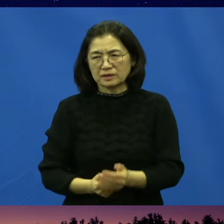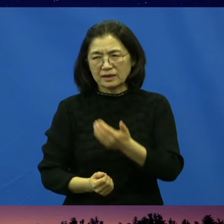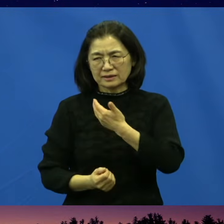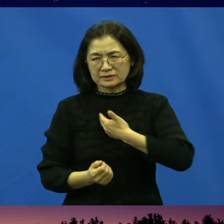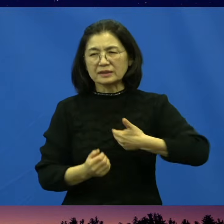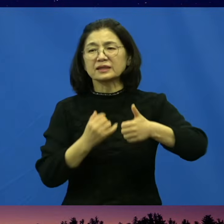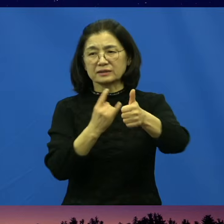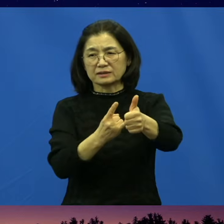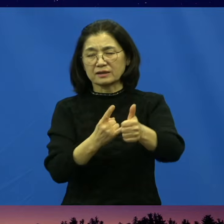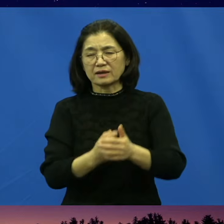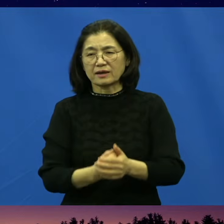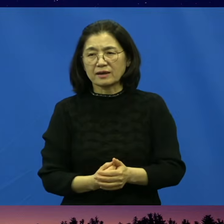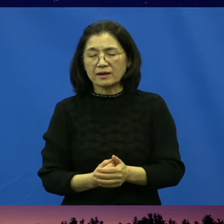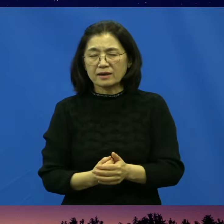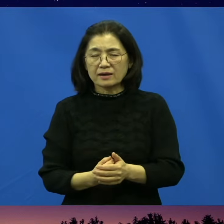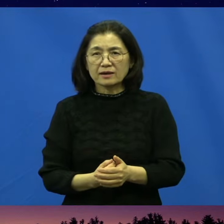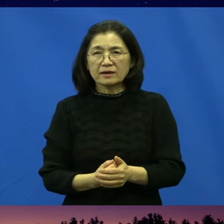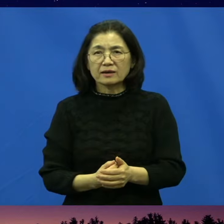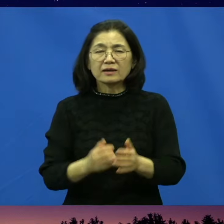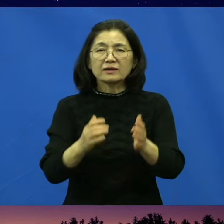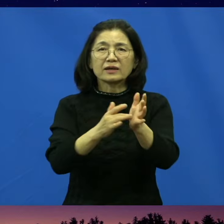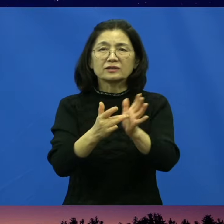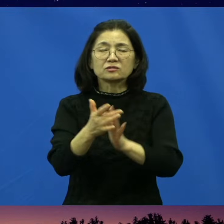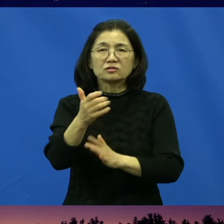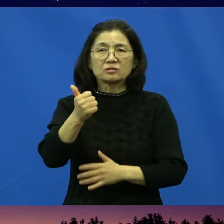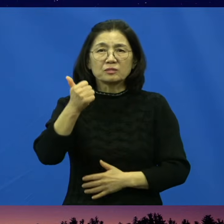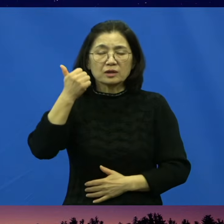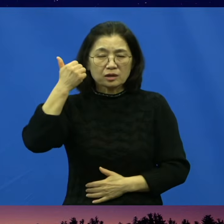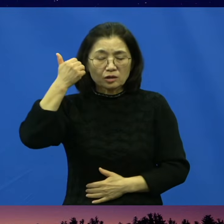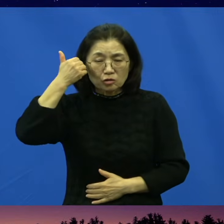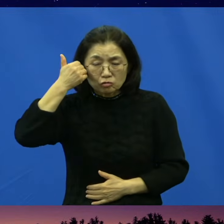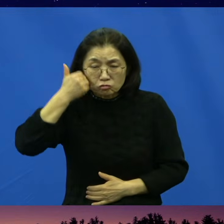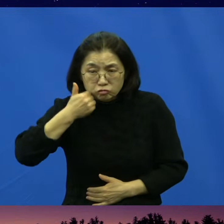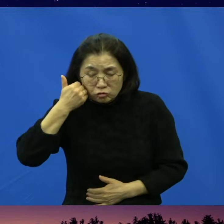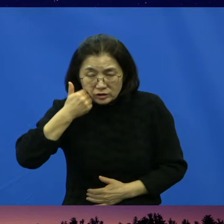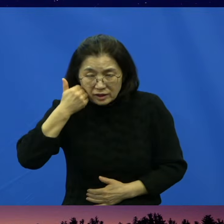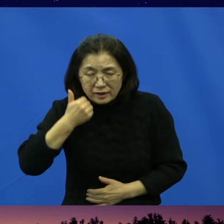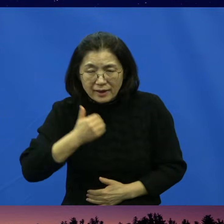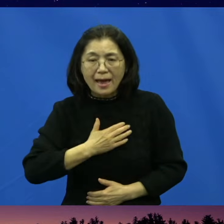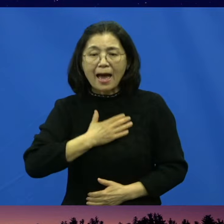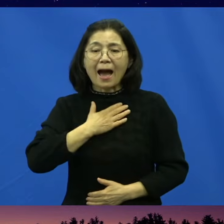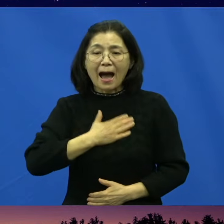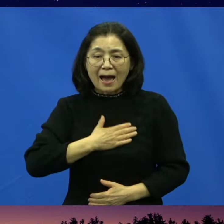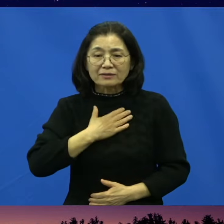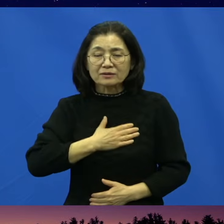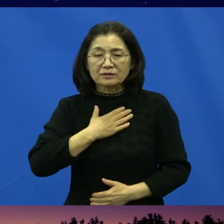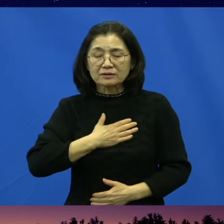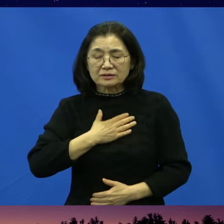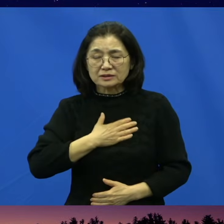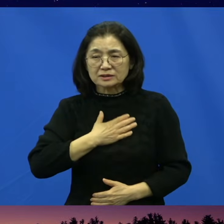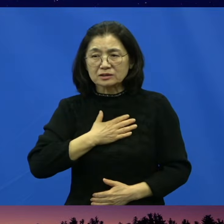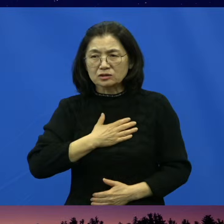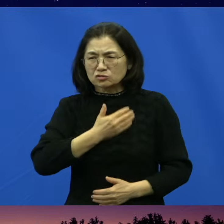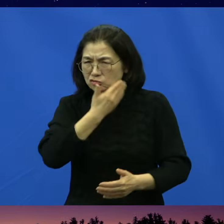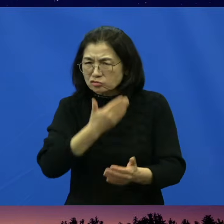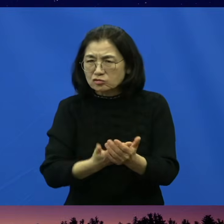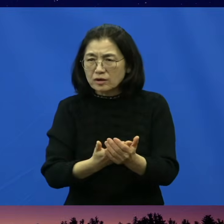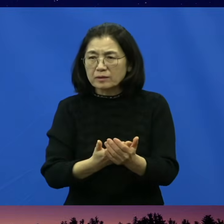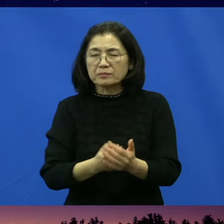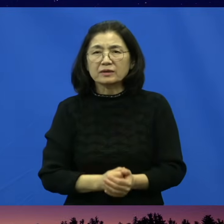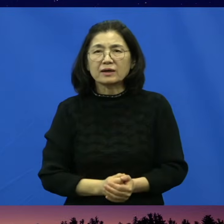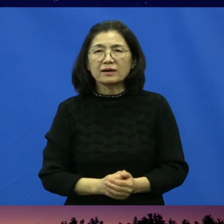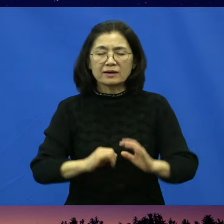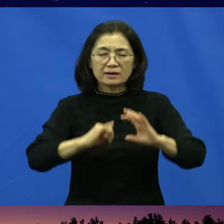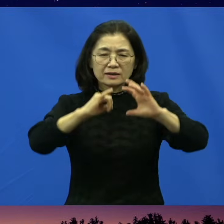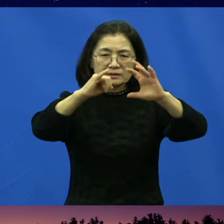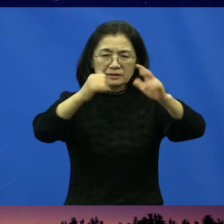여러분, 예수님이 누구이신가를 아는 것에 우리 인생에 해답이 있는 줄로 믿습니다. 다른 수많은 지식이